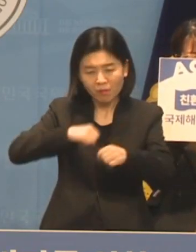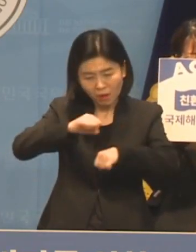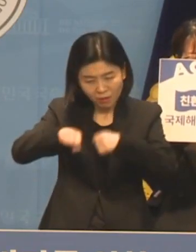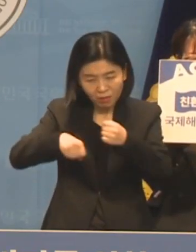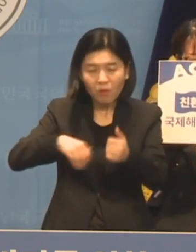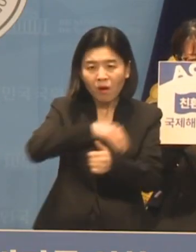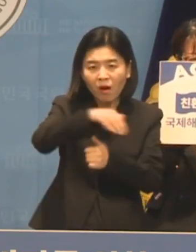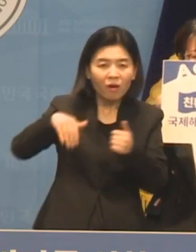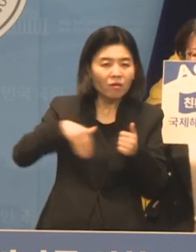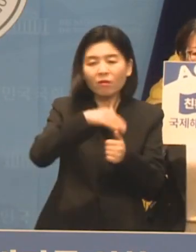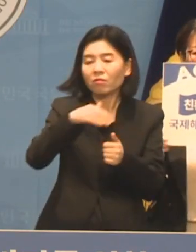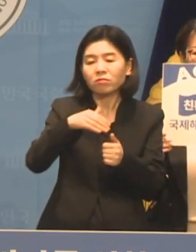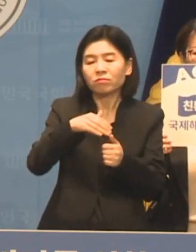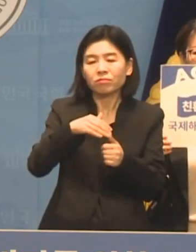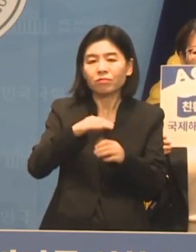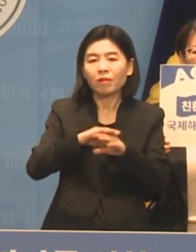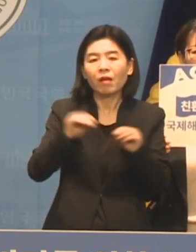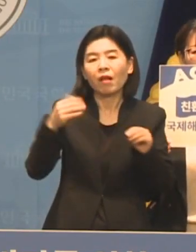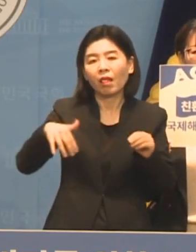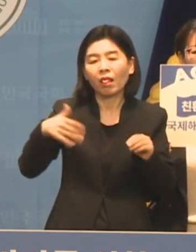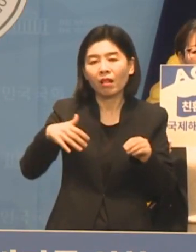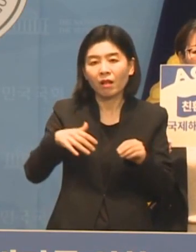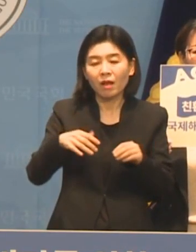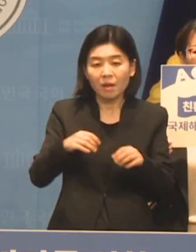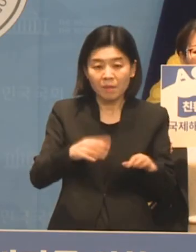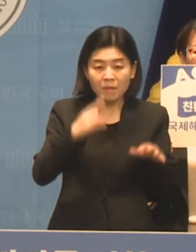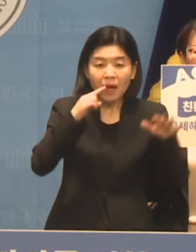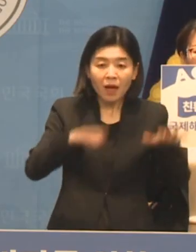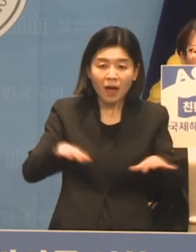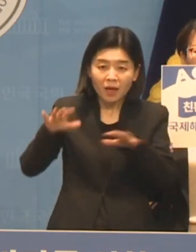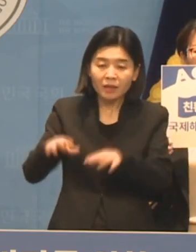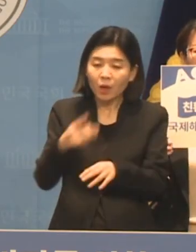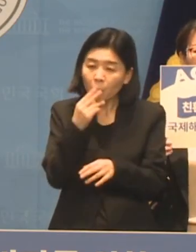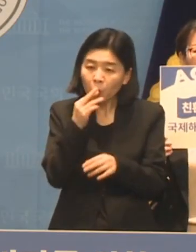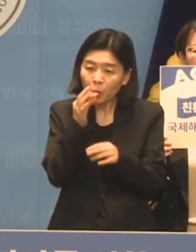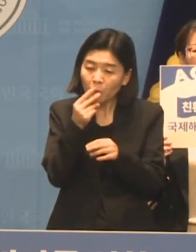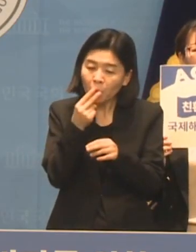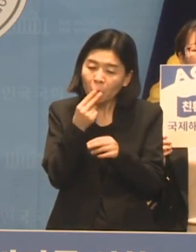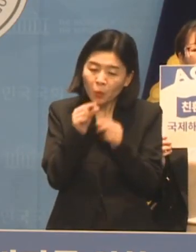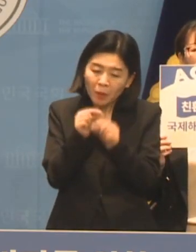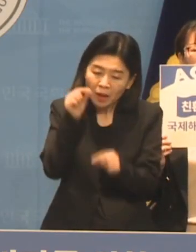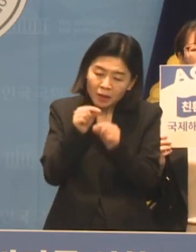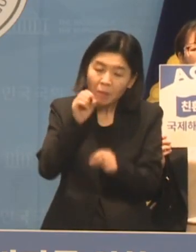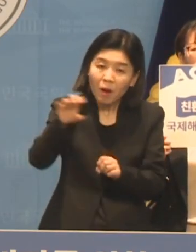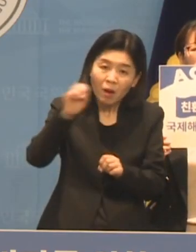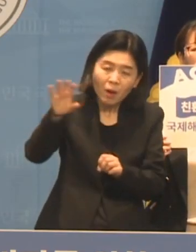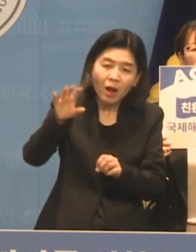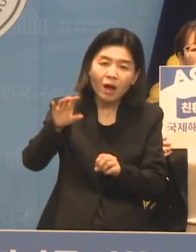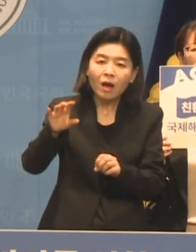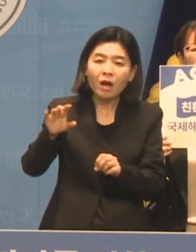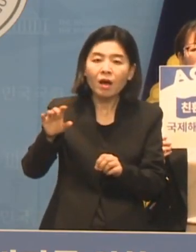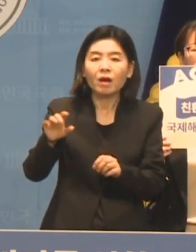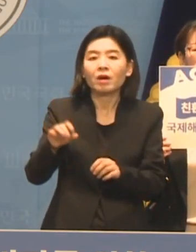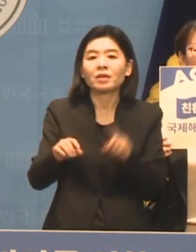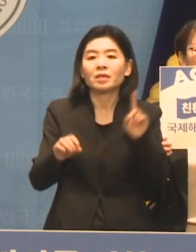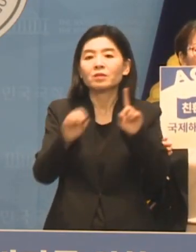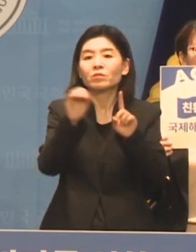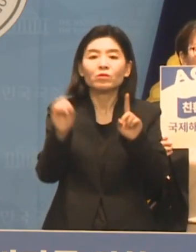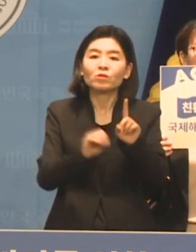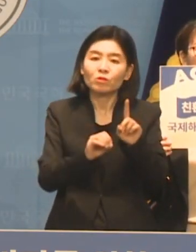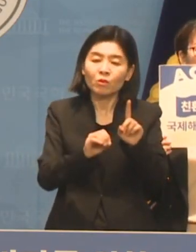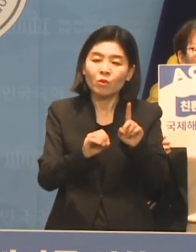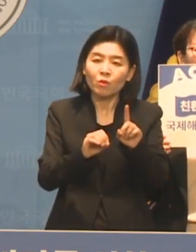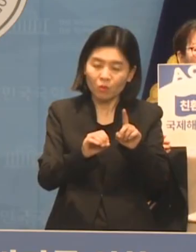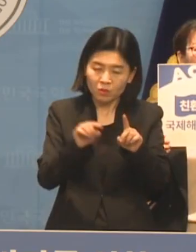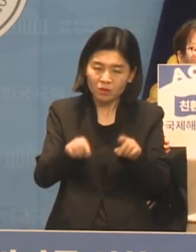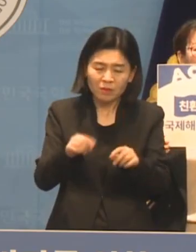실제로 바다에 버려지는 쓰레기 중 플라스틱 빨대가 차지하는 비율은 1%도 채 되지 않습니다. 한국을 비롯해 전 세계 바다는 해양